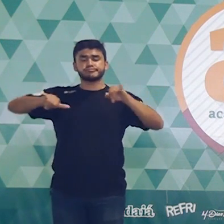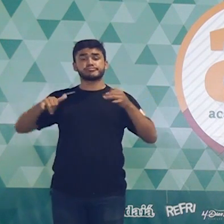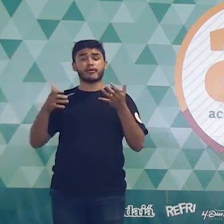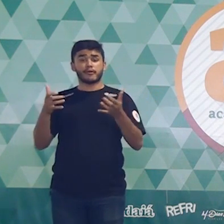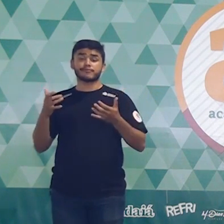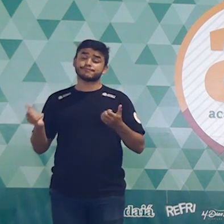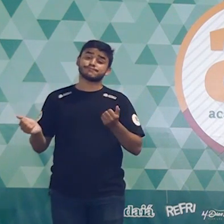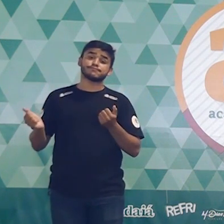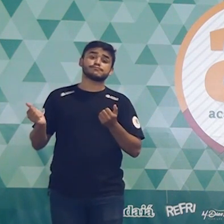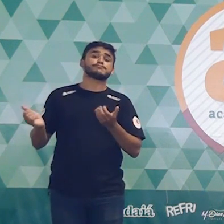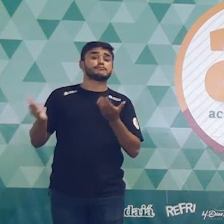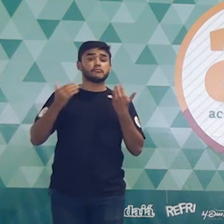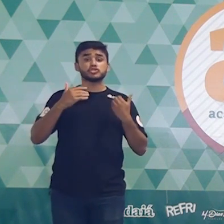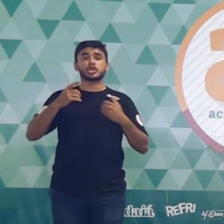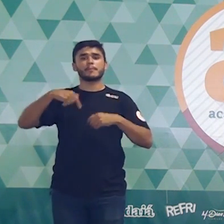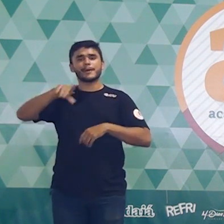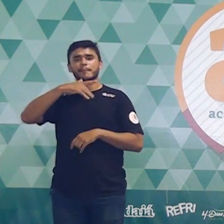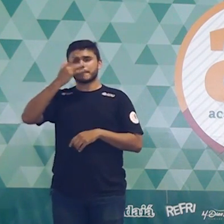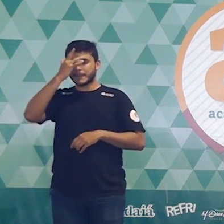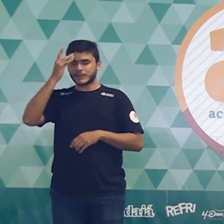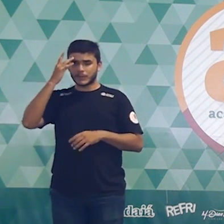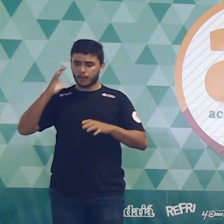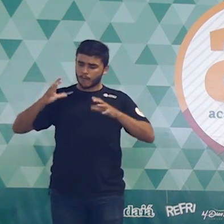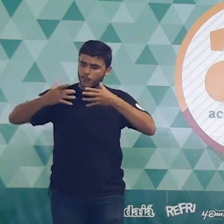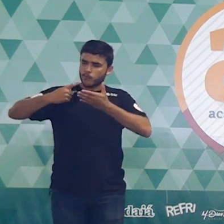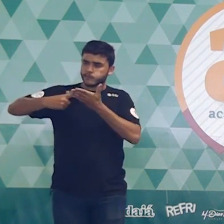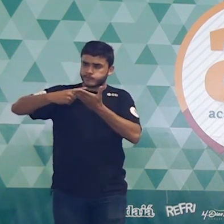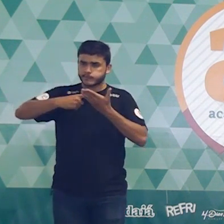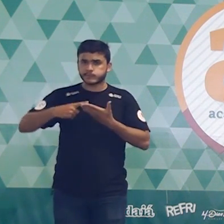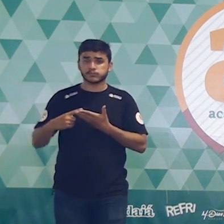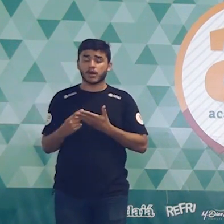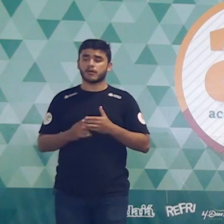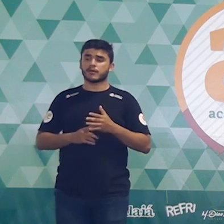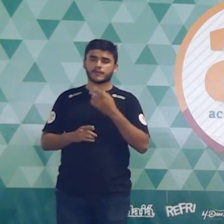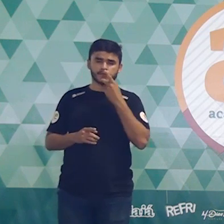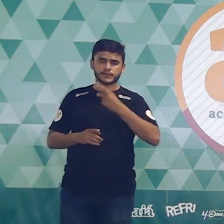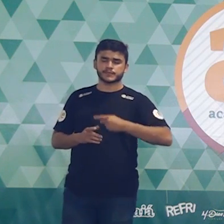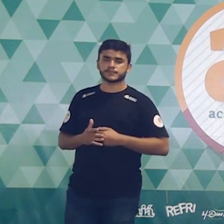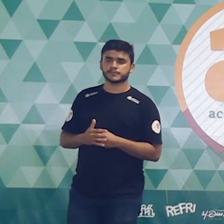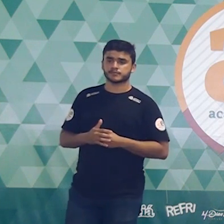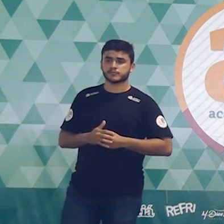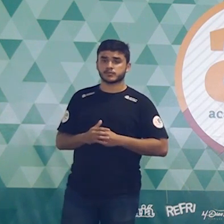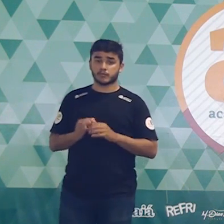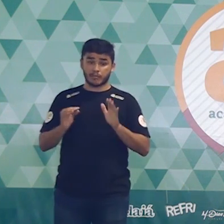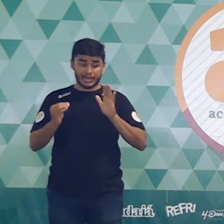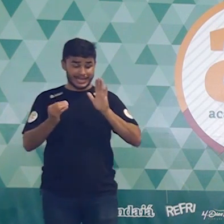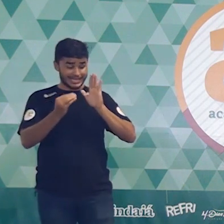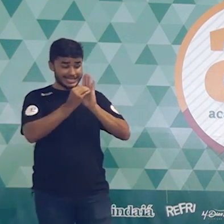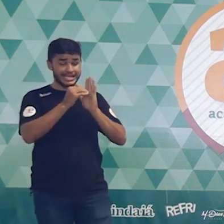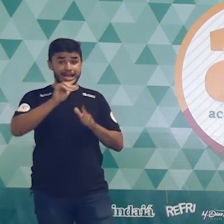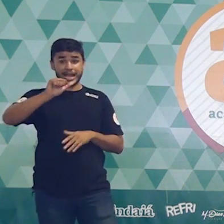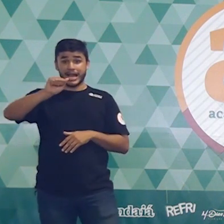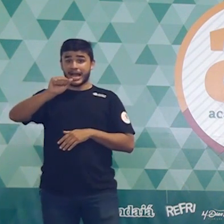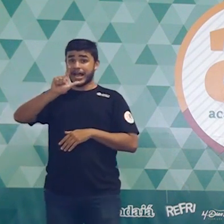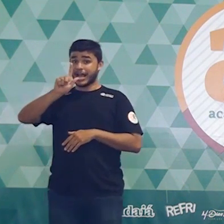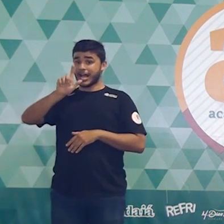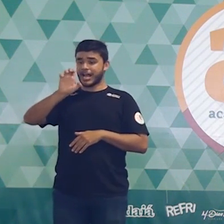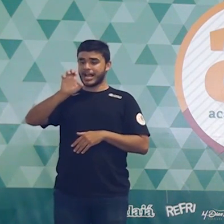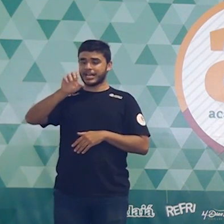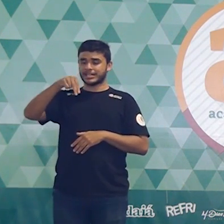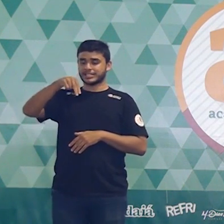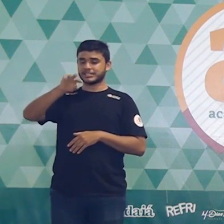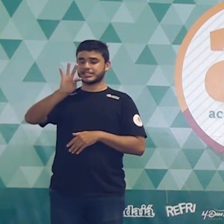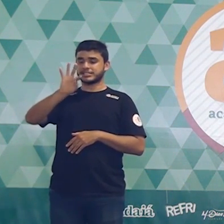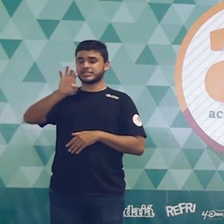alguma atuação. Tudo isso pode estar na conclusão. Então, Diego, quando tu botou aí agentes, quando tu colocou